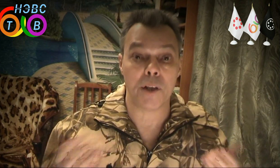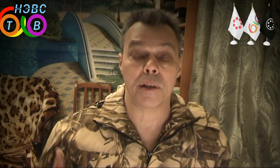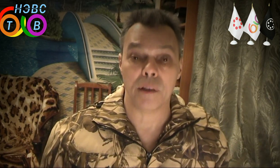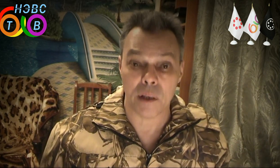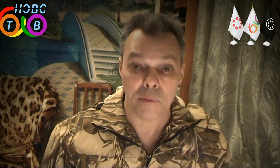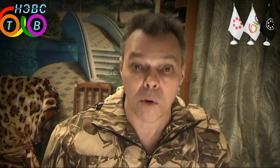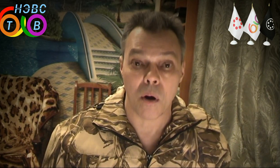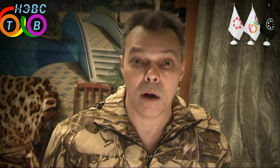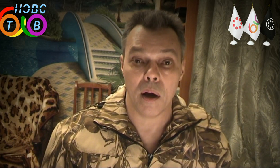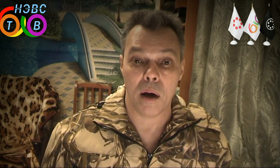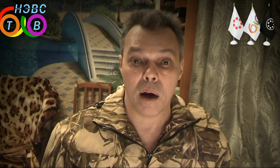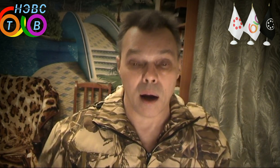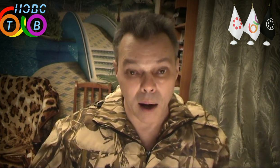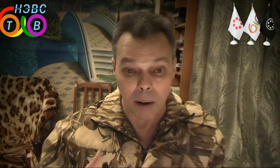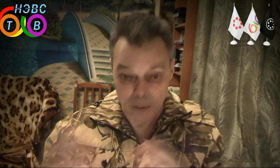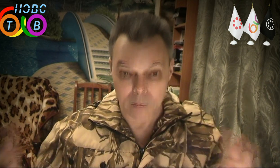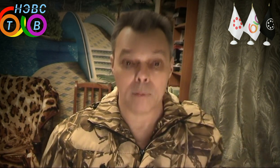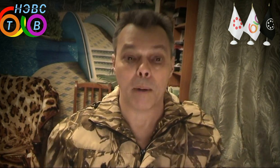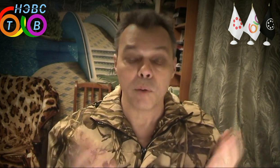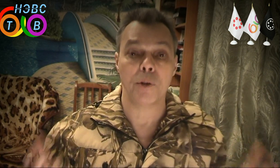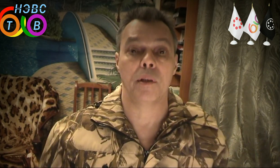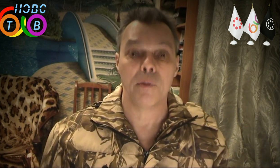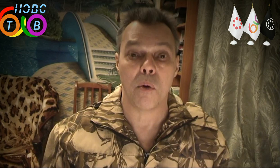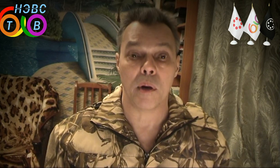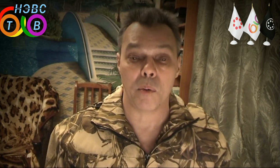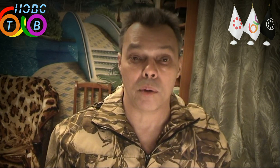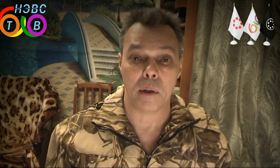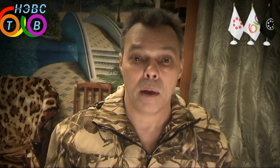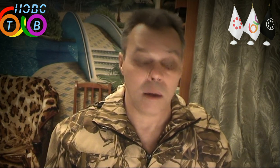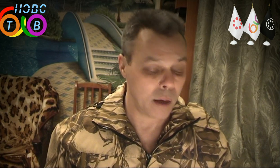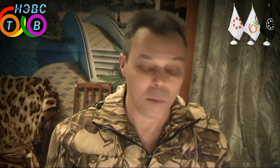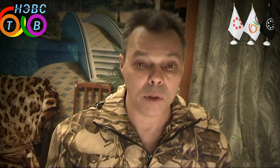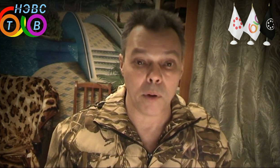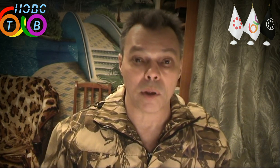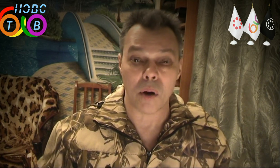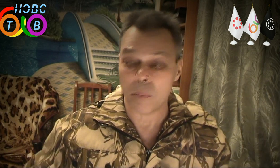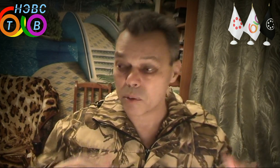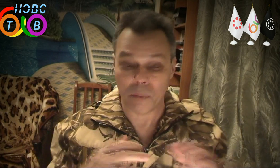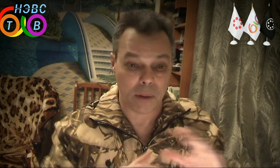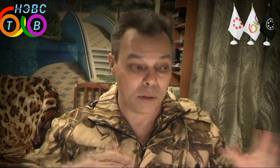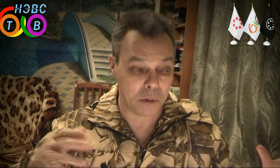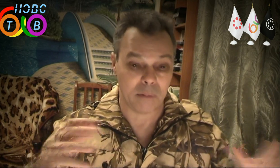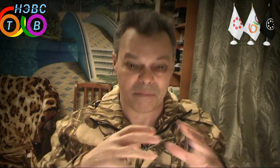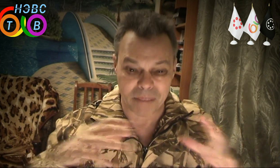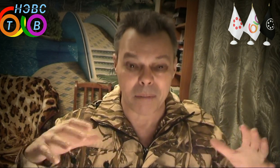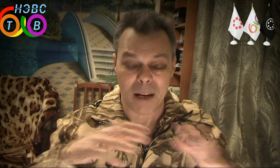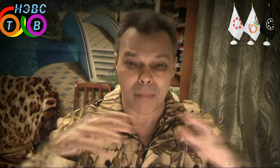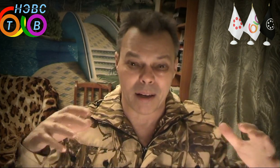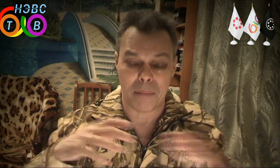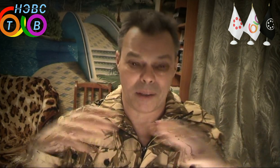энергетически не его, а по плоти его ребенок. И карму он не берет, а просто вот эти вот проблемы